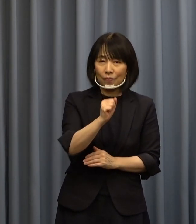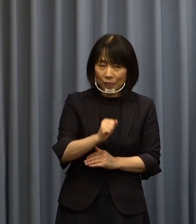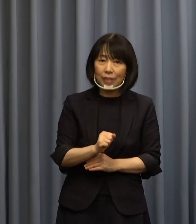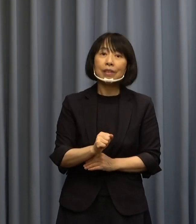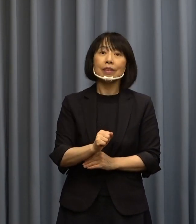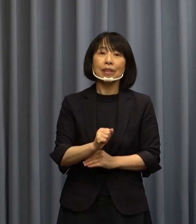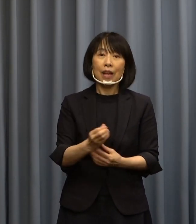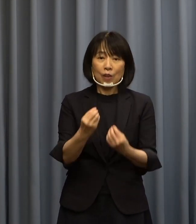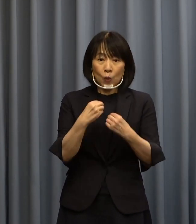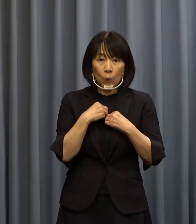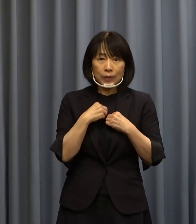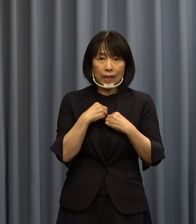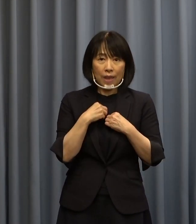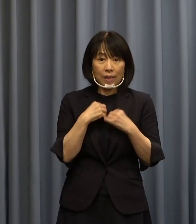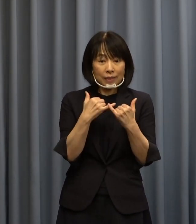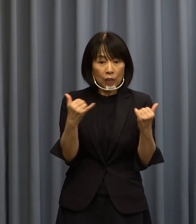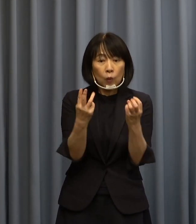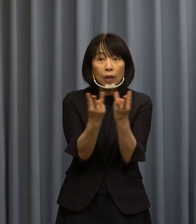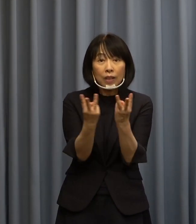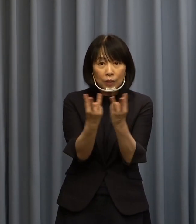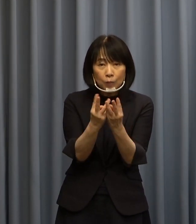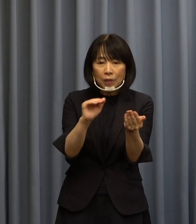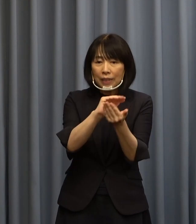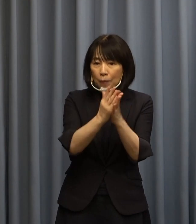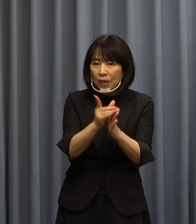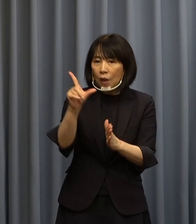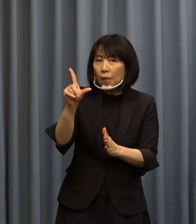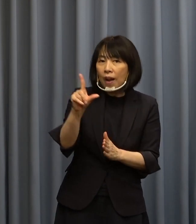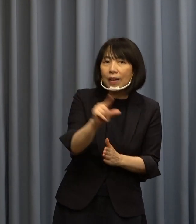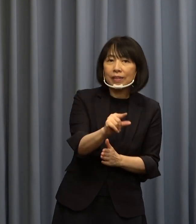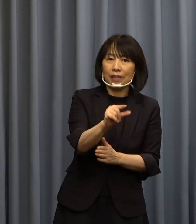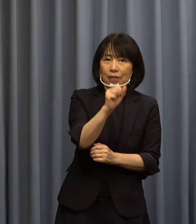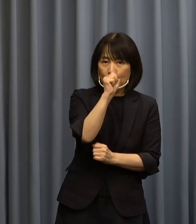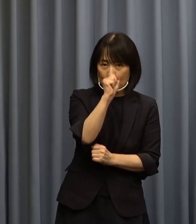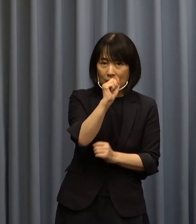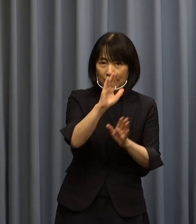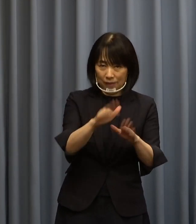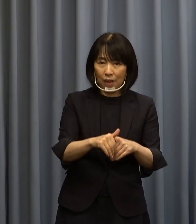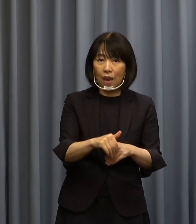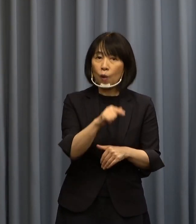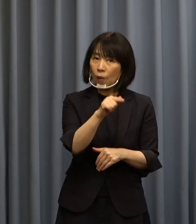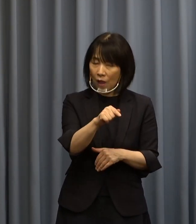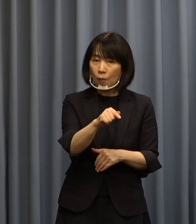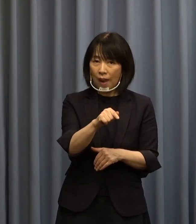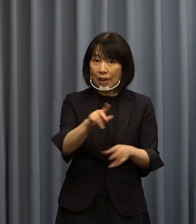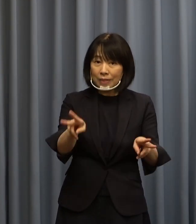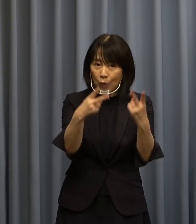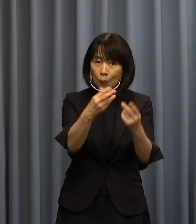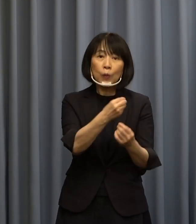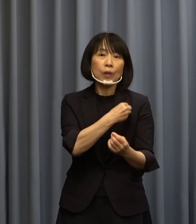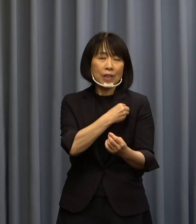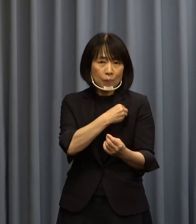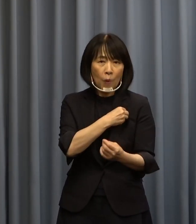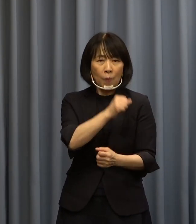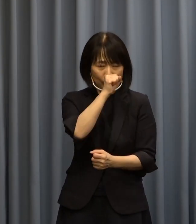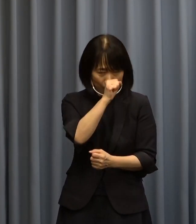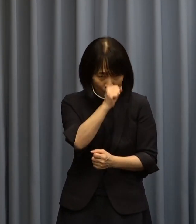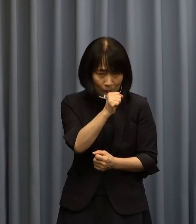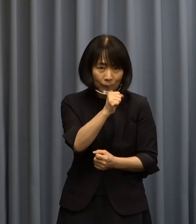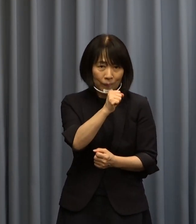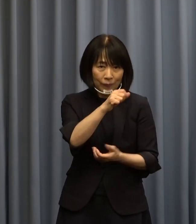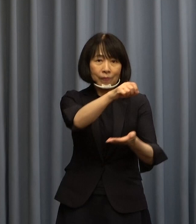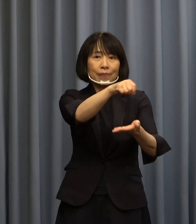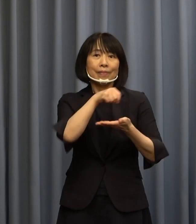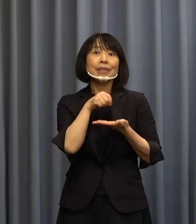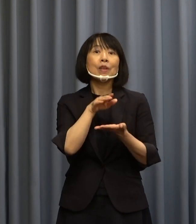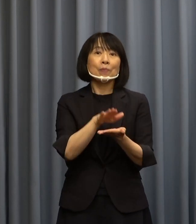を追うように下がってきたというのが我々の認識でもあり、先生方もこれはすごく強くこれはいつも評価していただいて